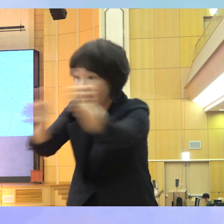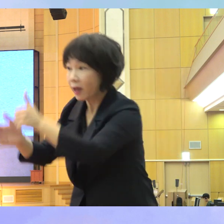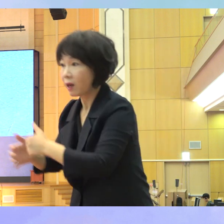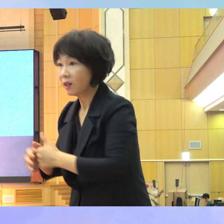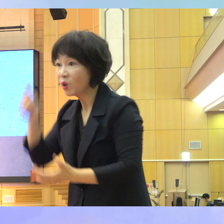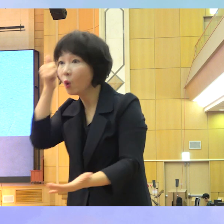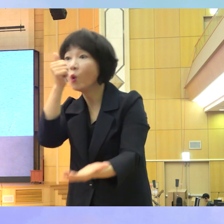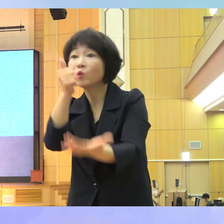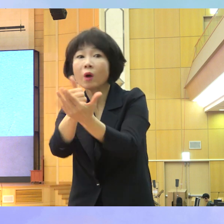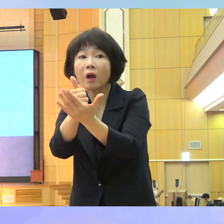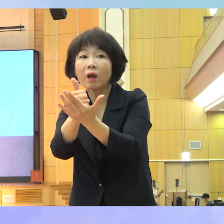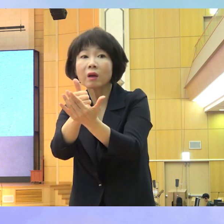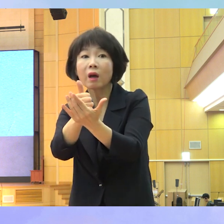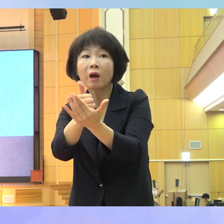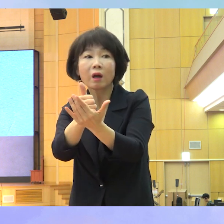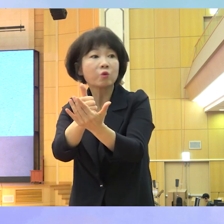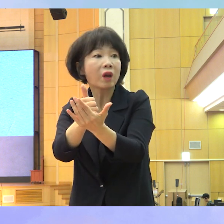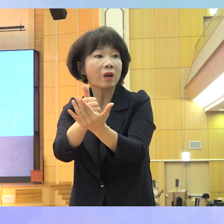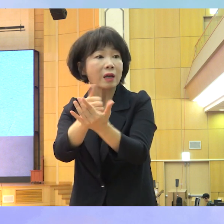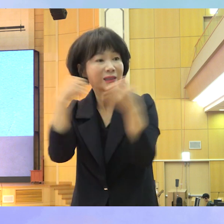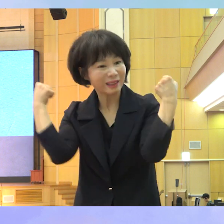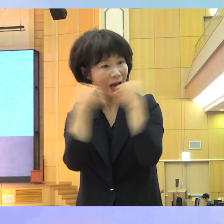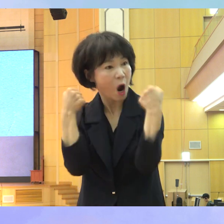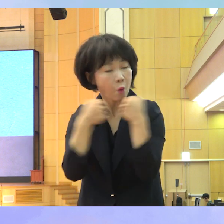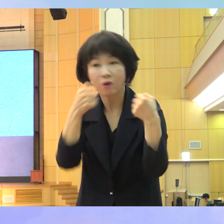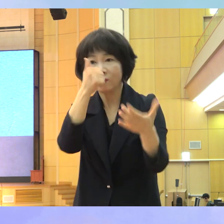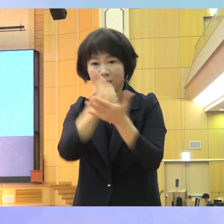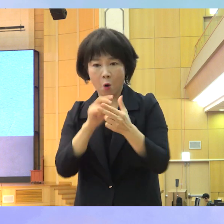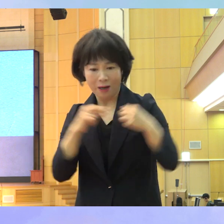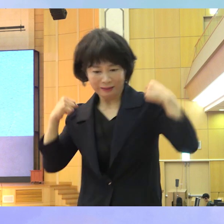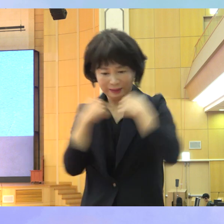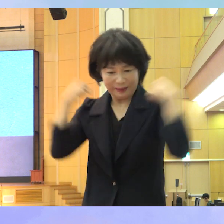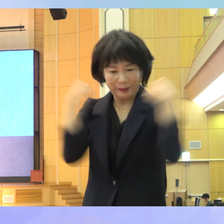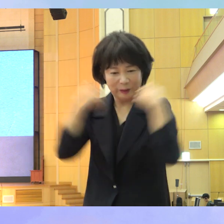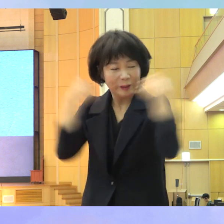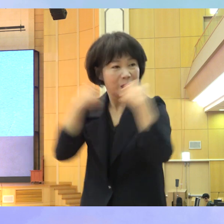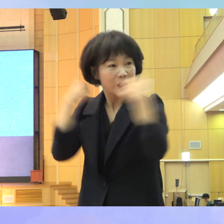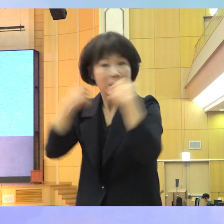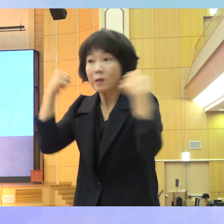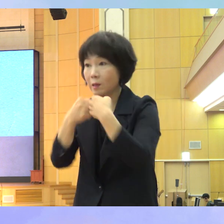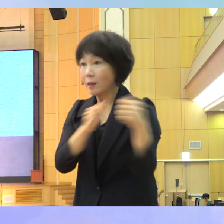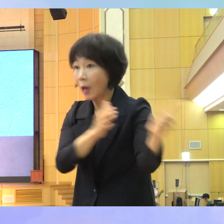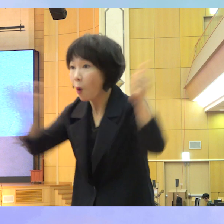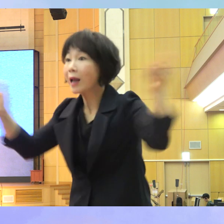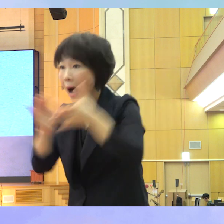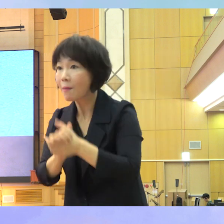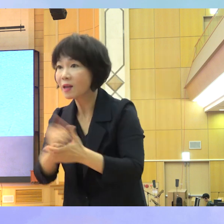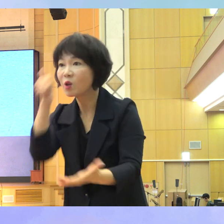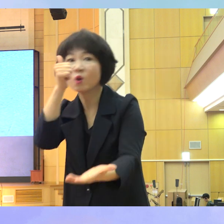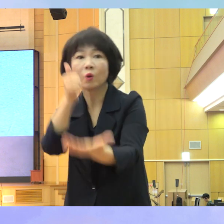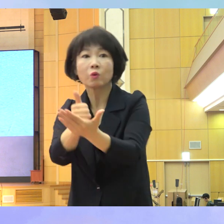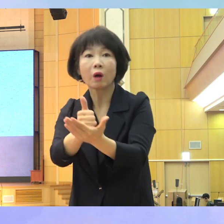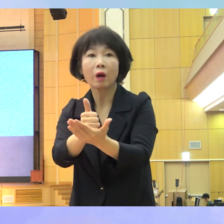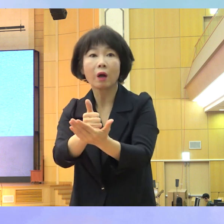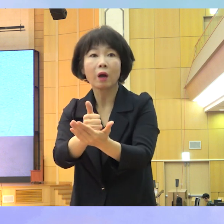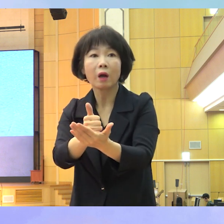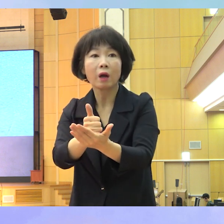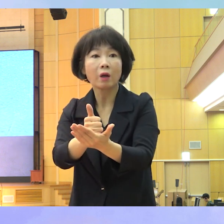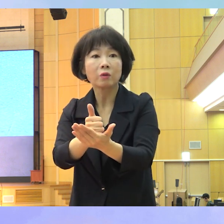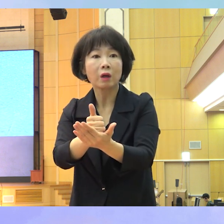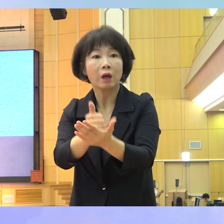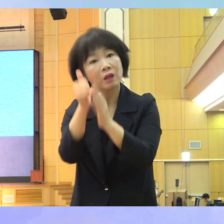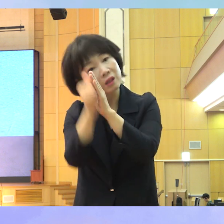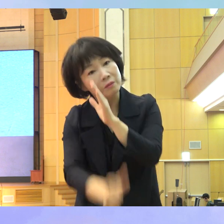명하셨다. 저는 이 문장이 너무 와닿아요. 다시 한번요. 칭의는 예수님에